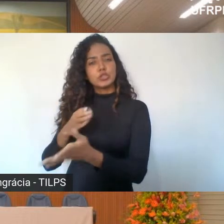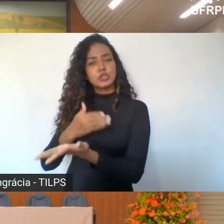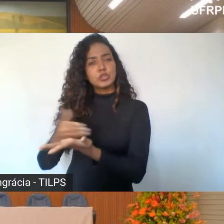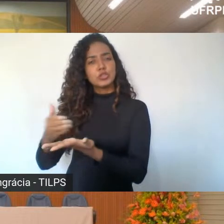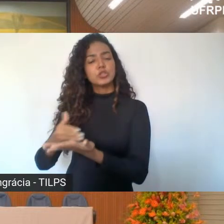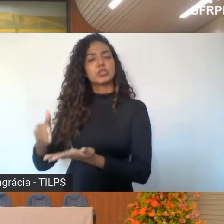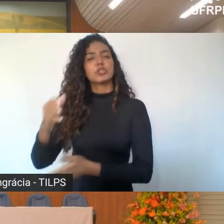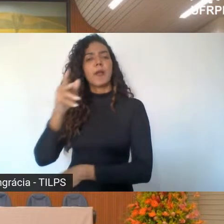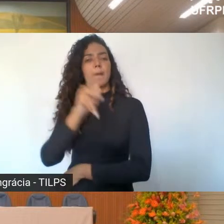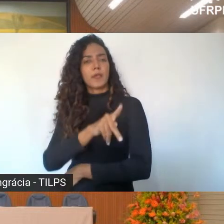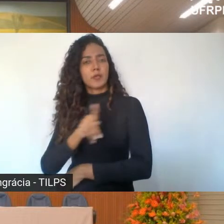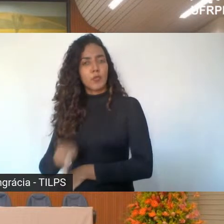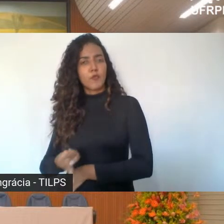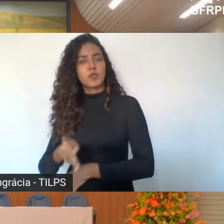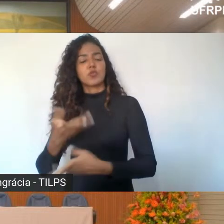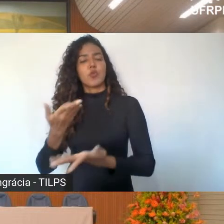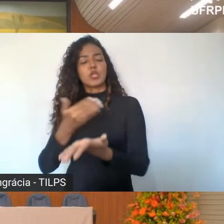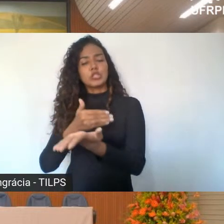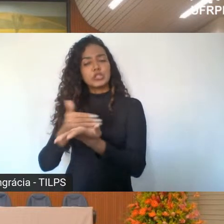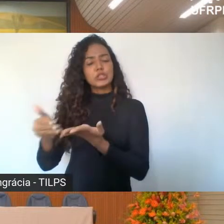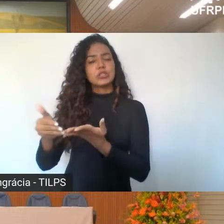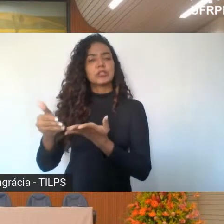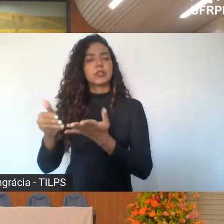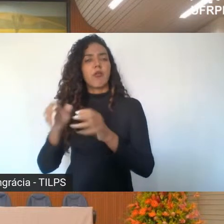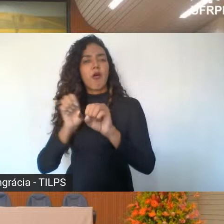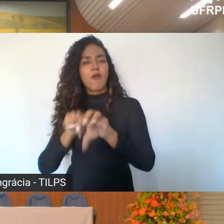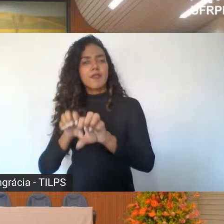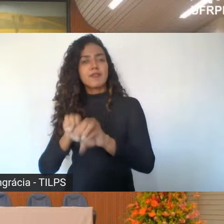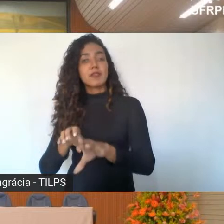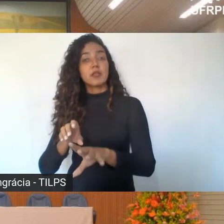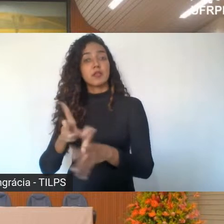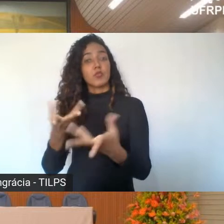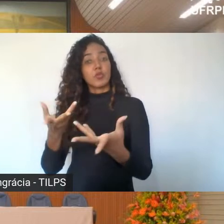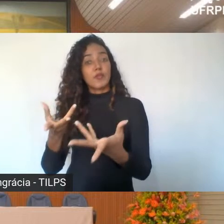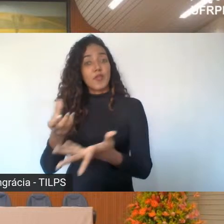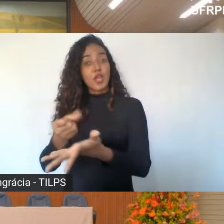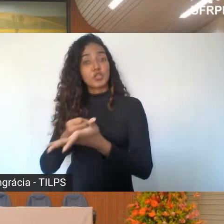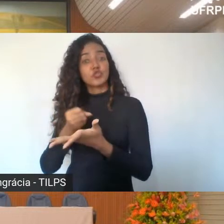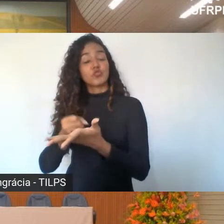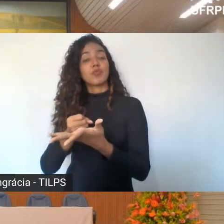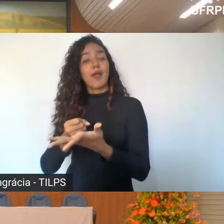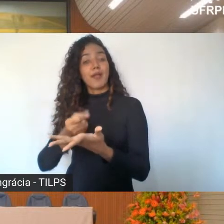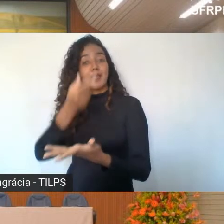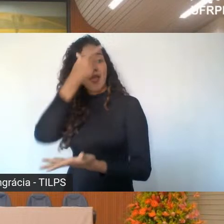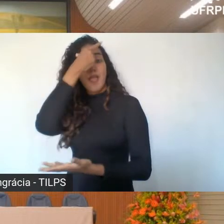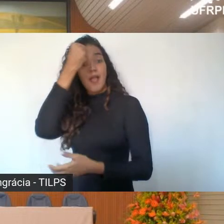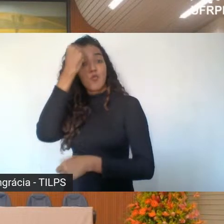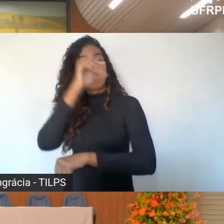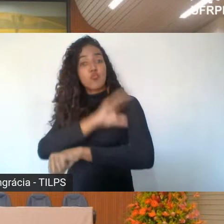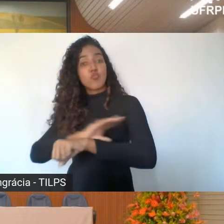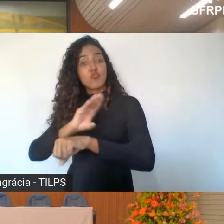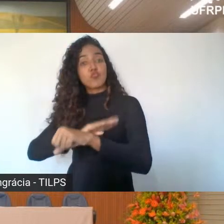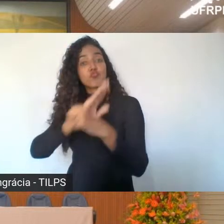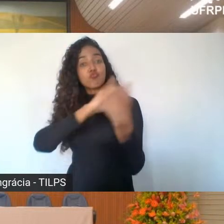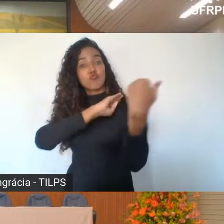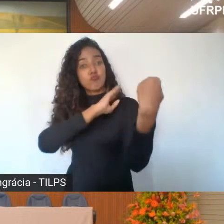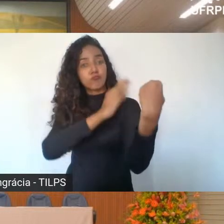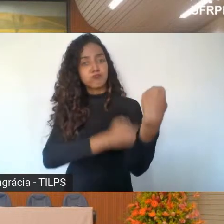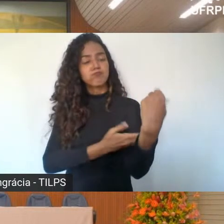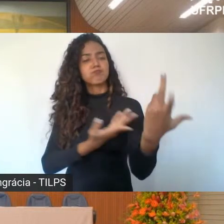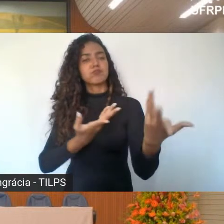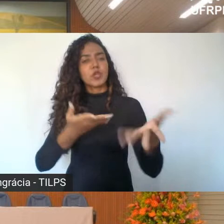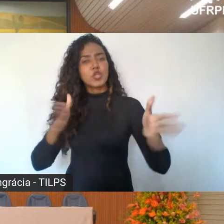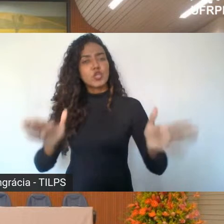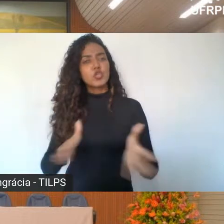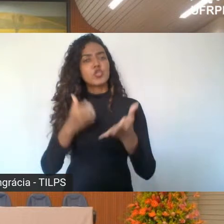ao ensino, que vem fortalecer a graduação e traz a oportunidade aos estudantes de terem uma